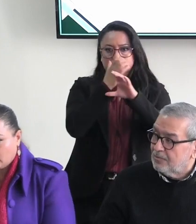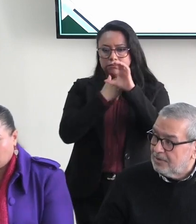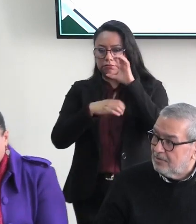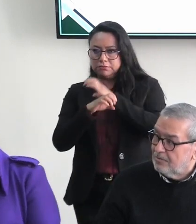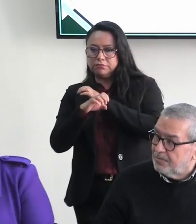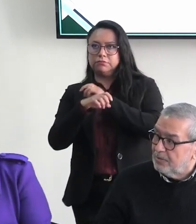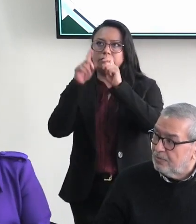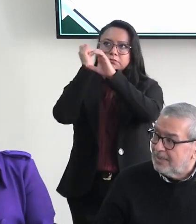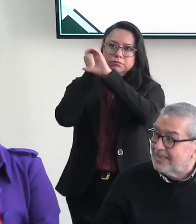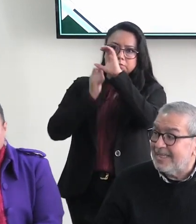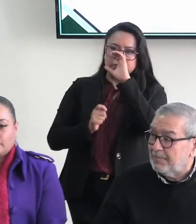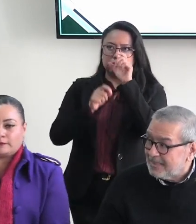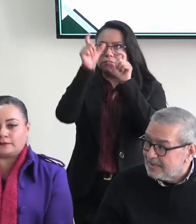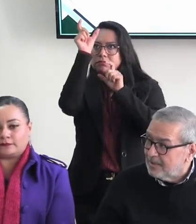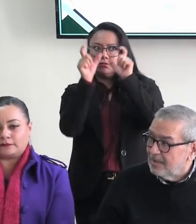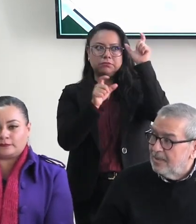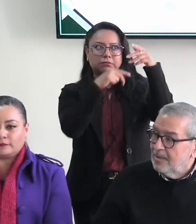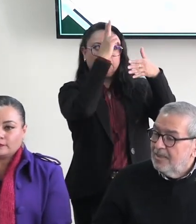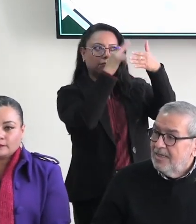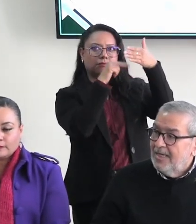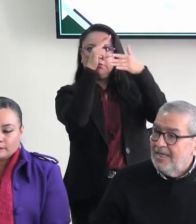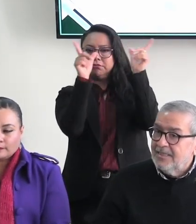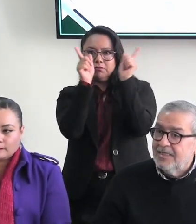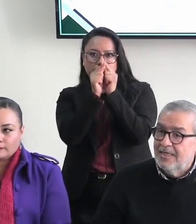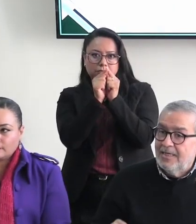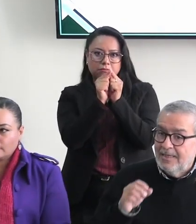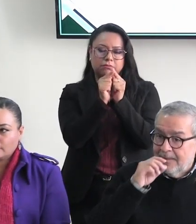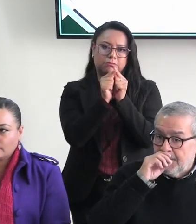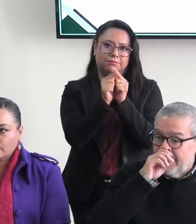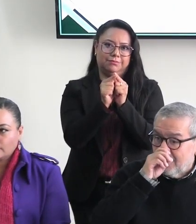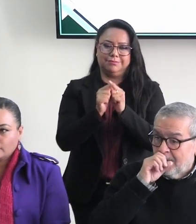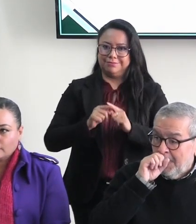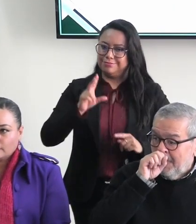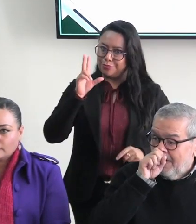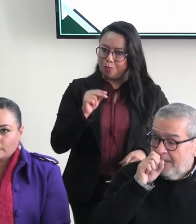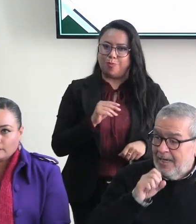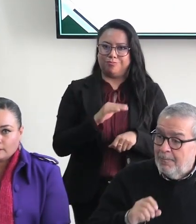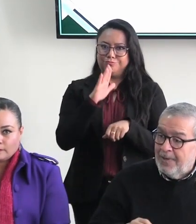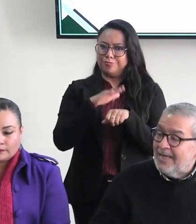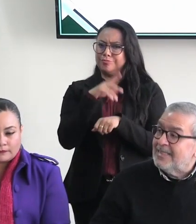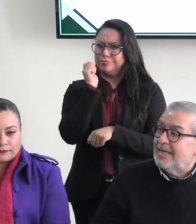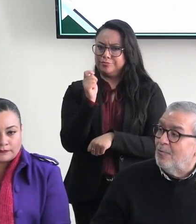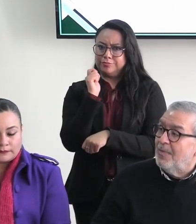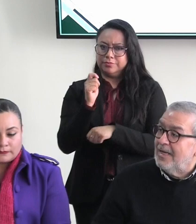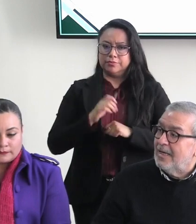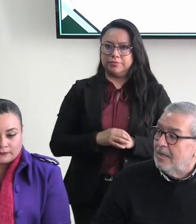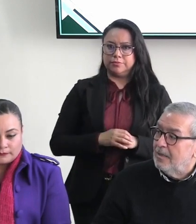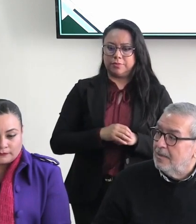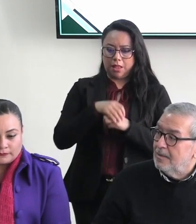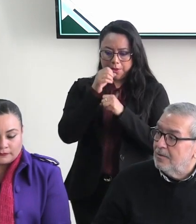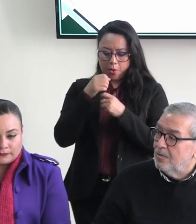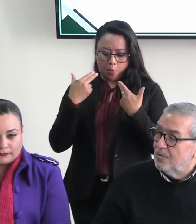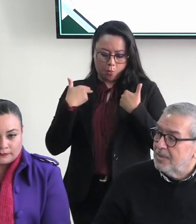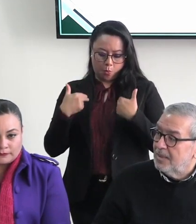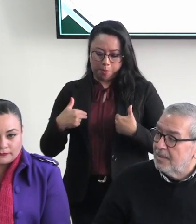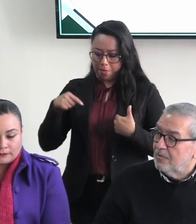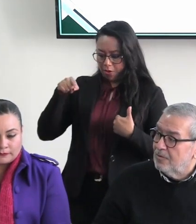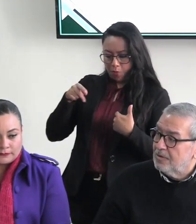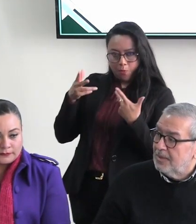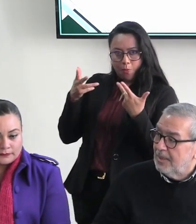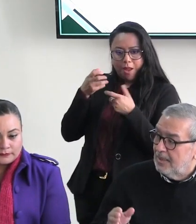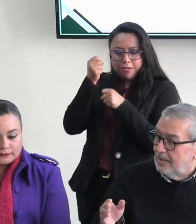son estatuas, no son pinturas, nada más. Es sobre todo la práctica humana, como